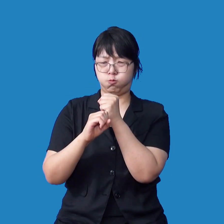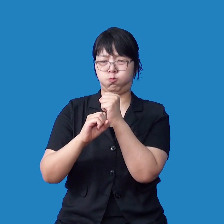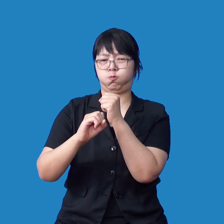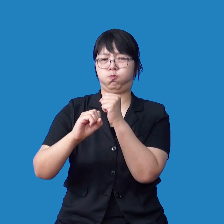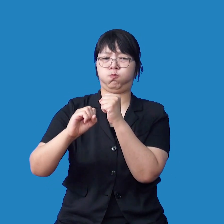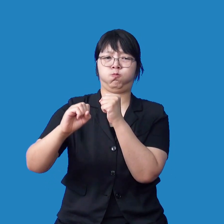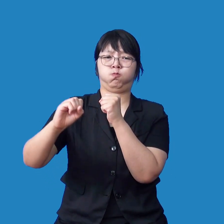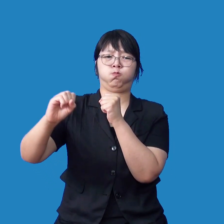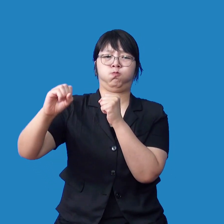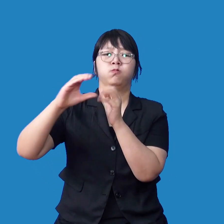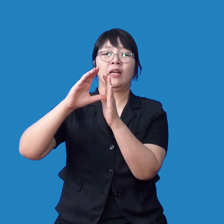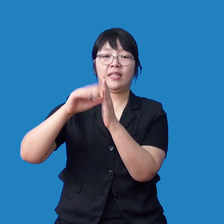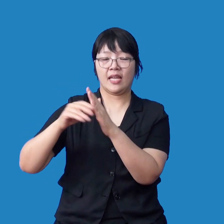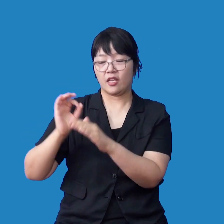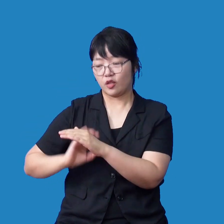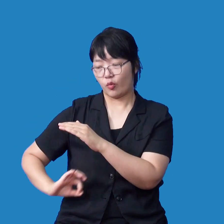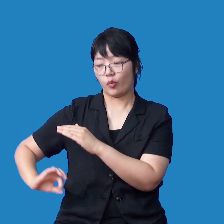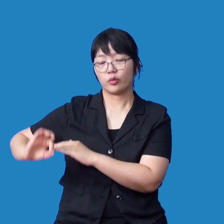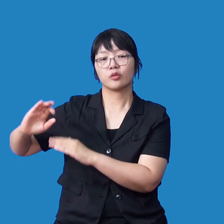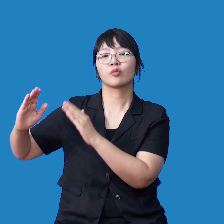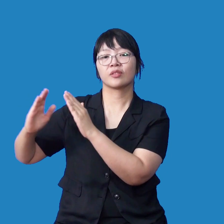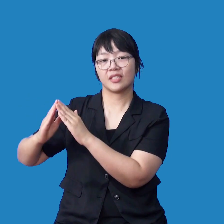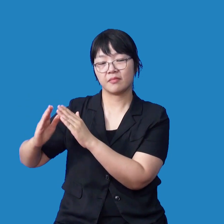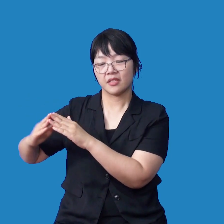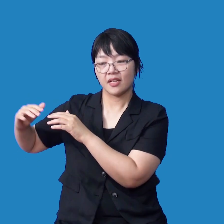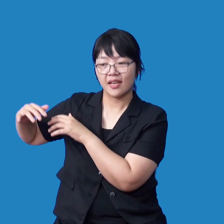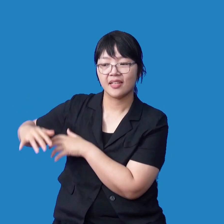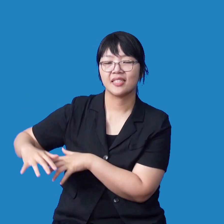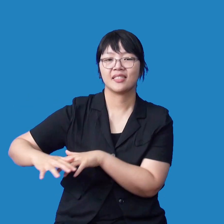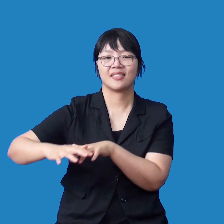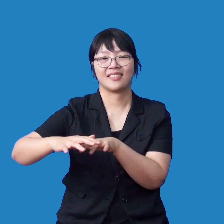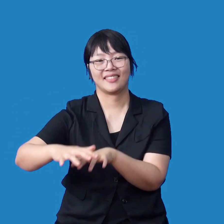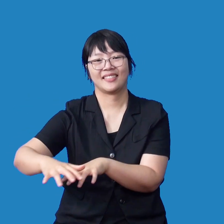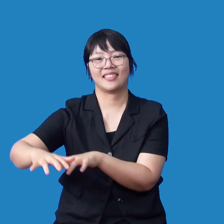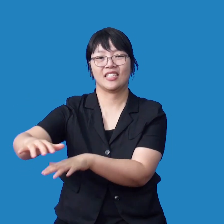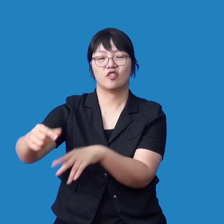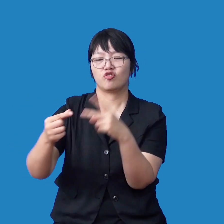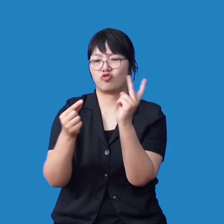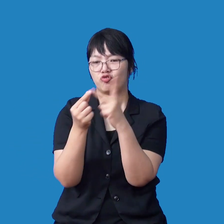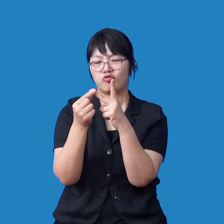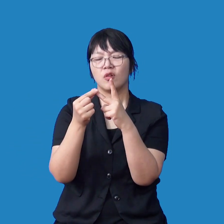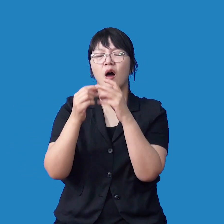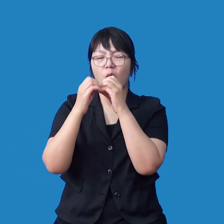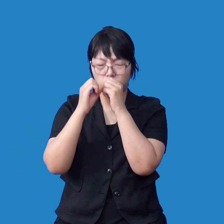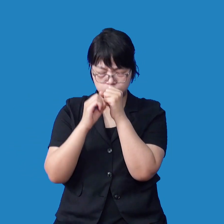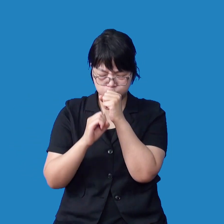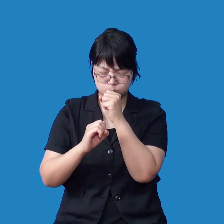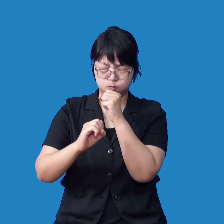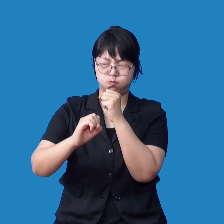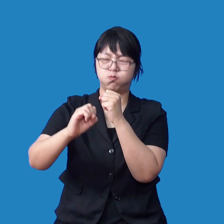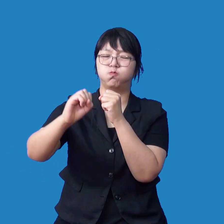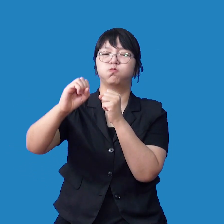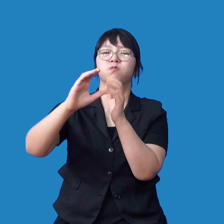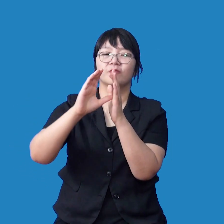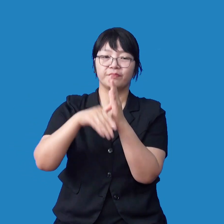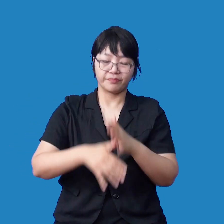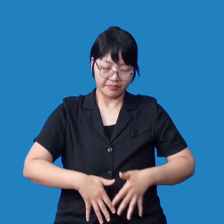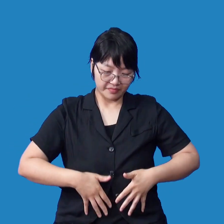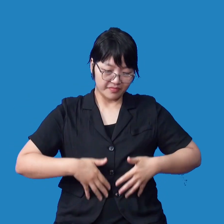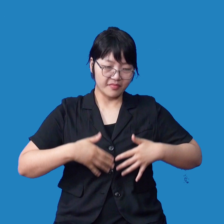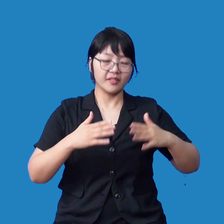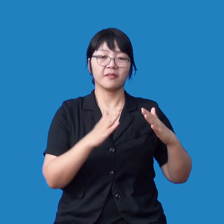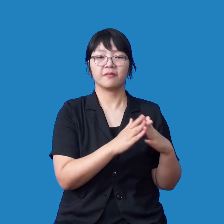불 때에는 동쪽 진영들이 행진할 것이며 두 번째로 크게 불 때에는